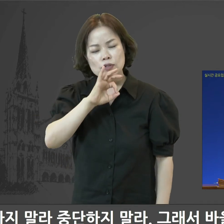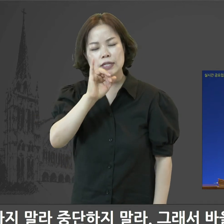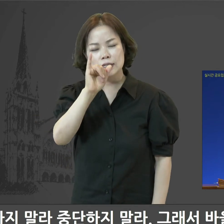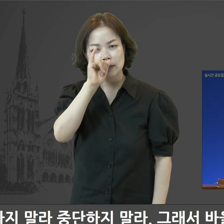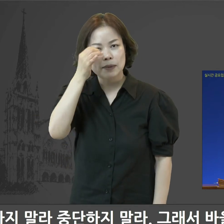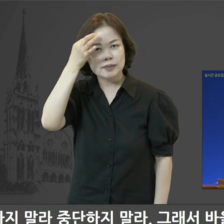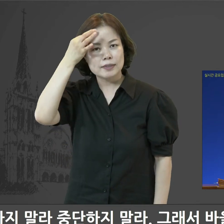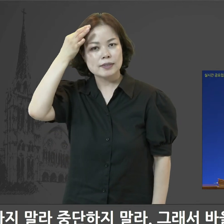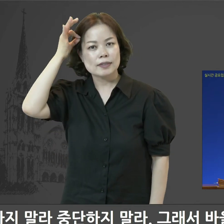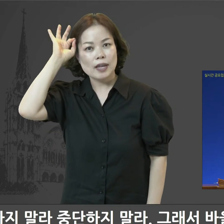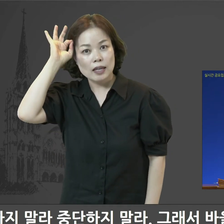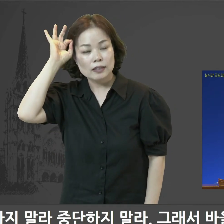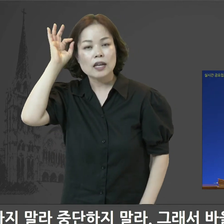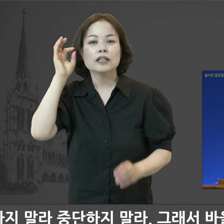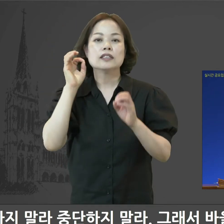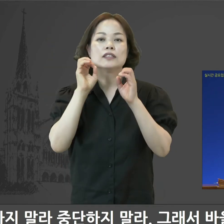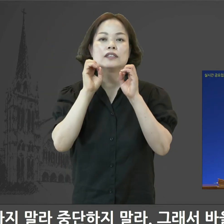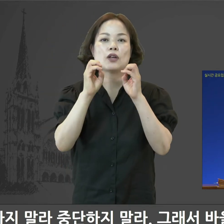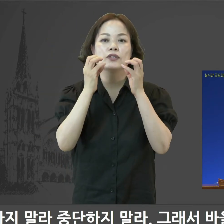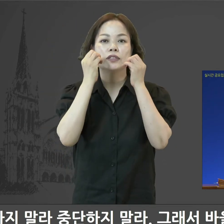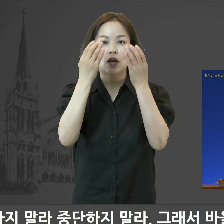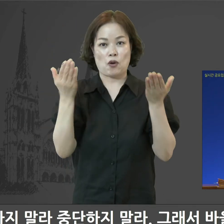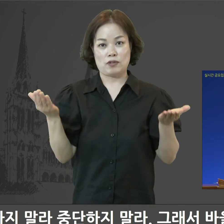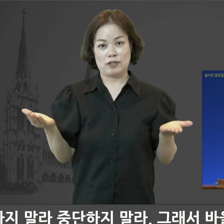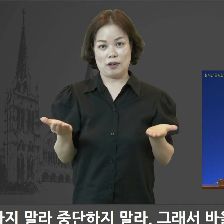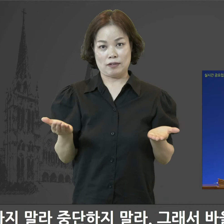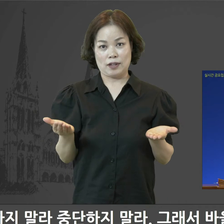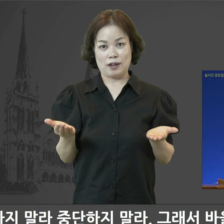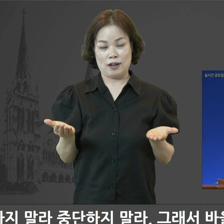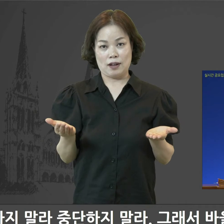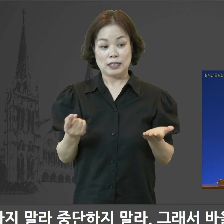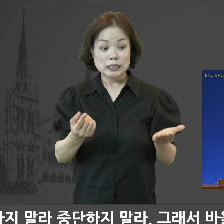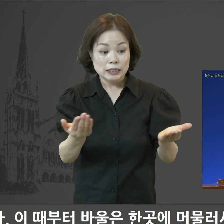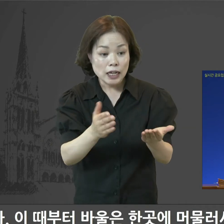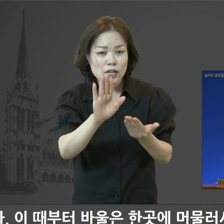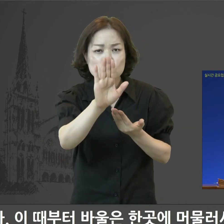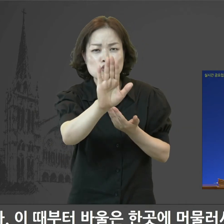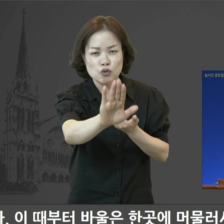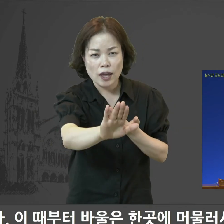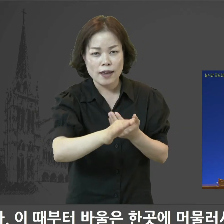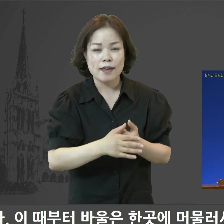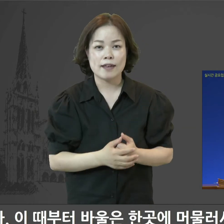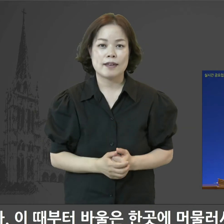깨닫게 되는 선교의 새로운 역사가 열리는 장면입니다. 이 사건 이후에